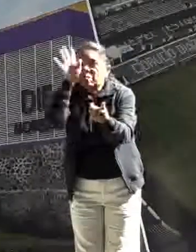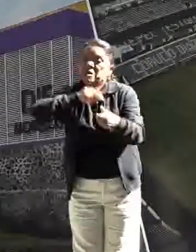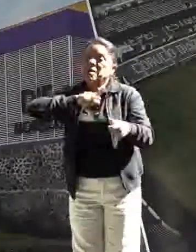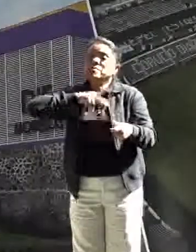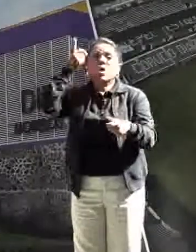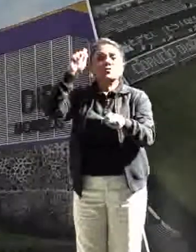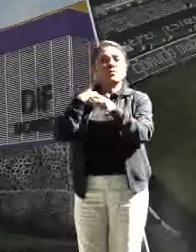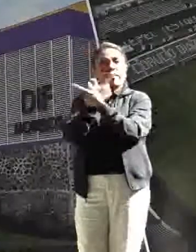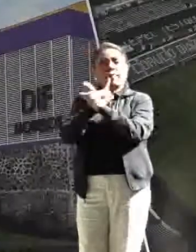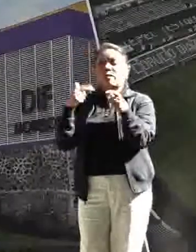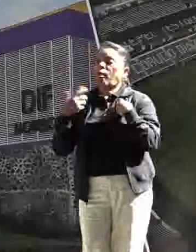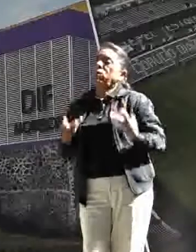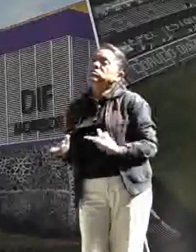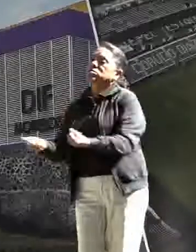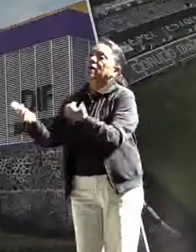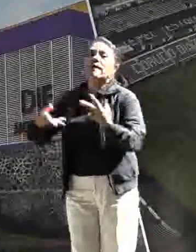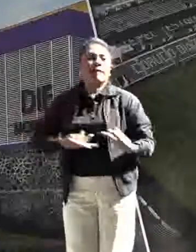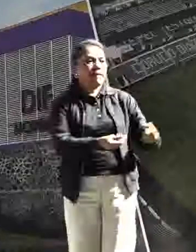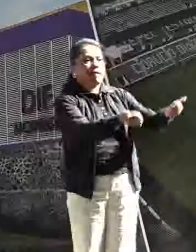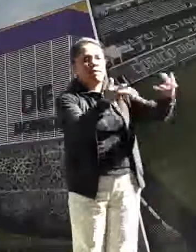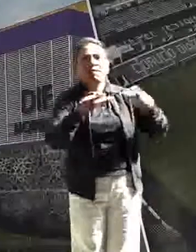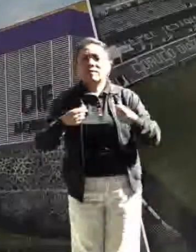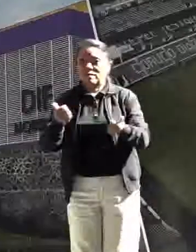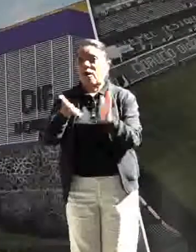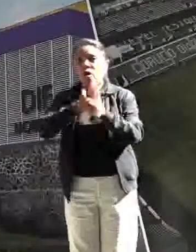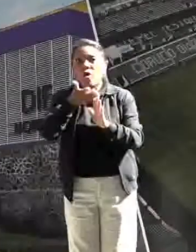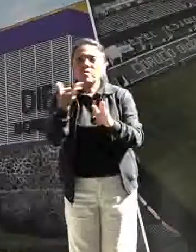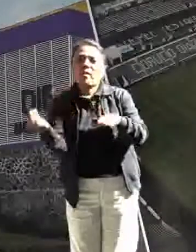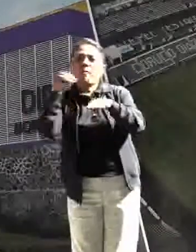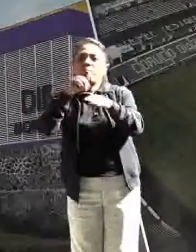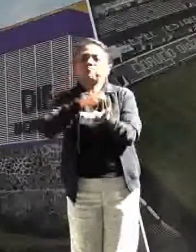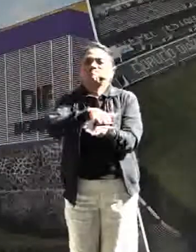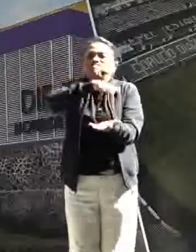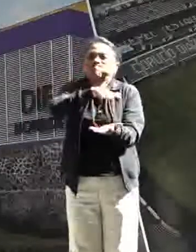dinero, lo usaron sin ton ni son, inflando obras,